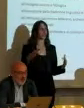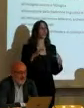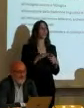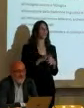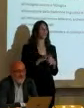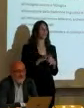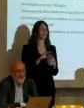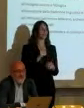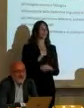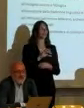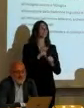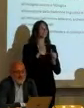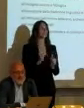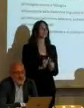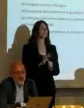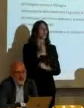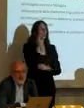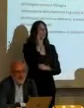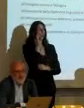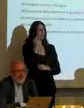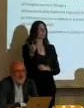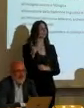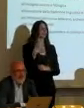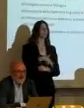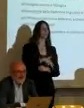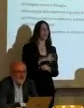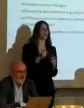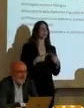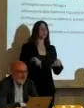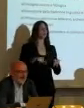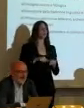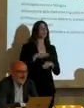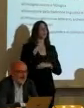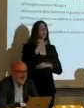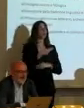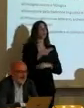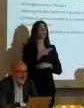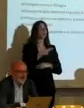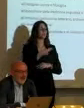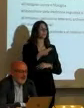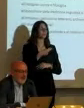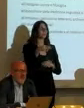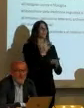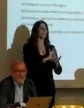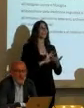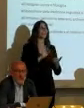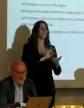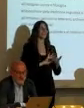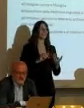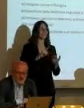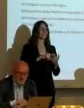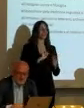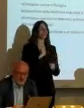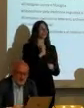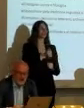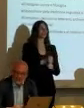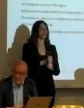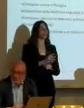sociali, di quelle che noi tradizionalmente chiamiamo l'area di lettere, le aree di storia e dei beni culturali.